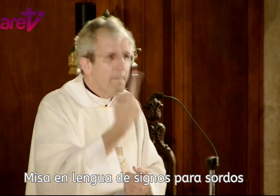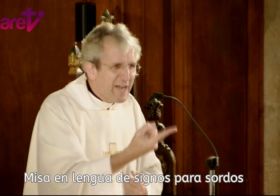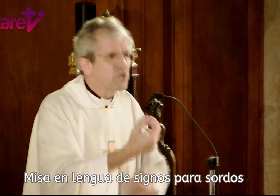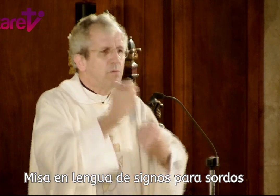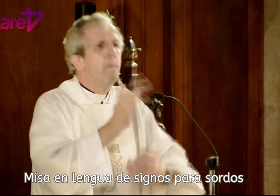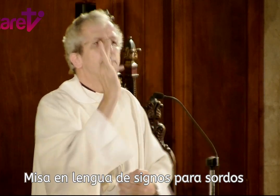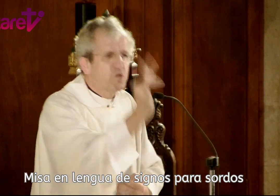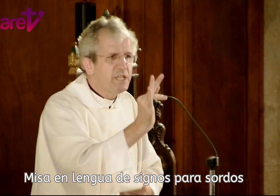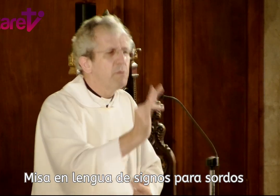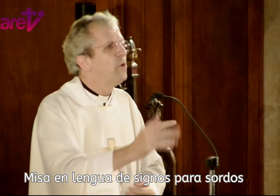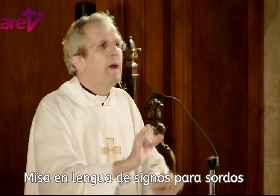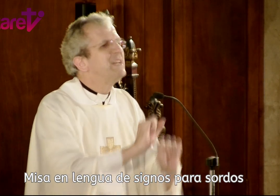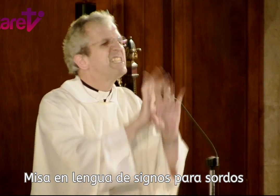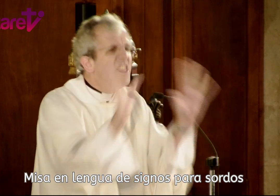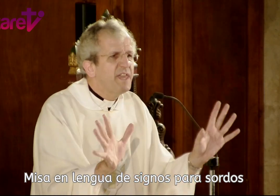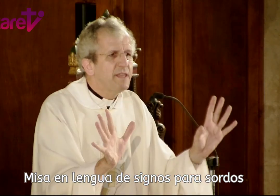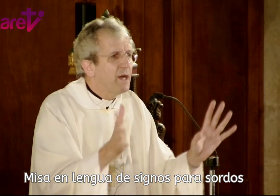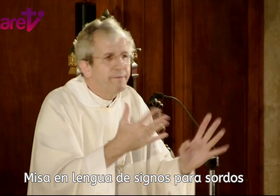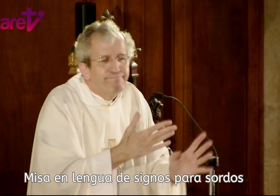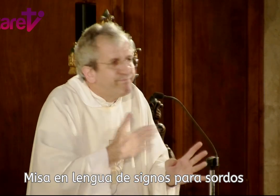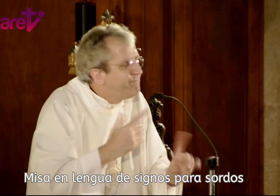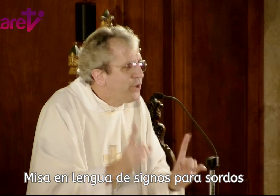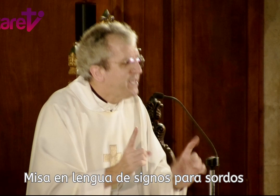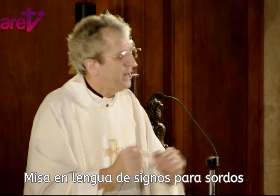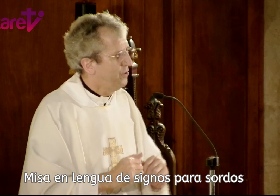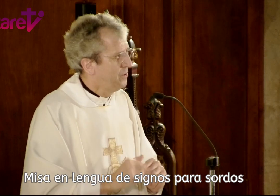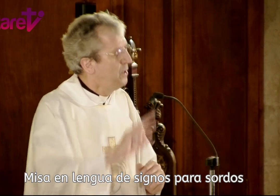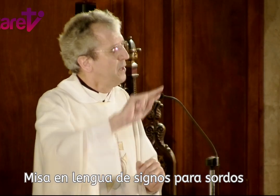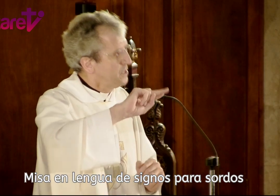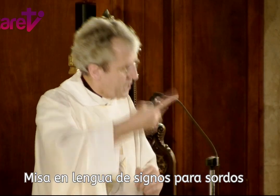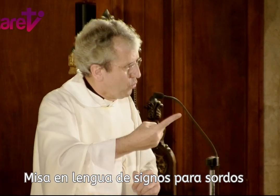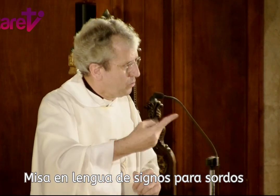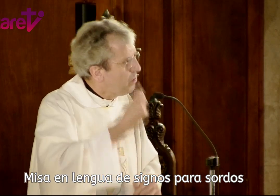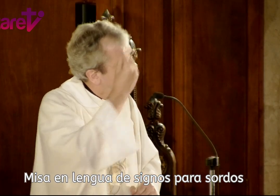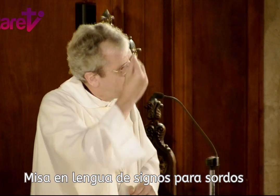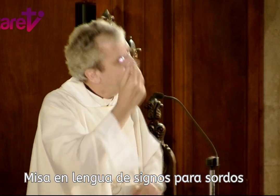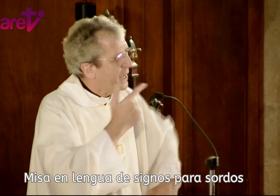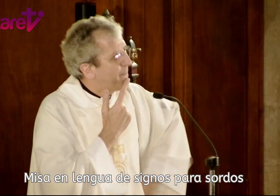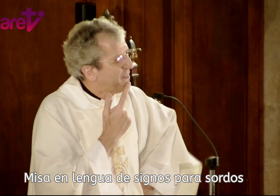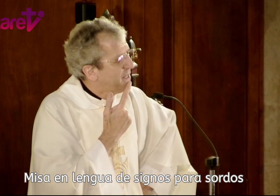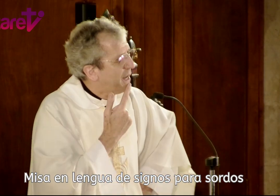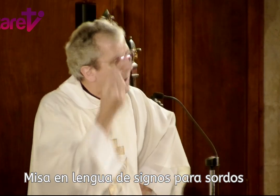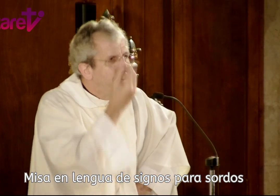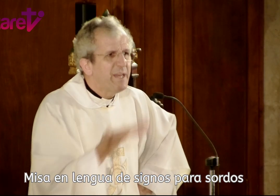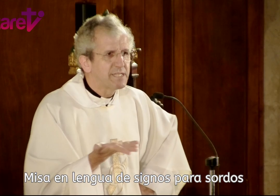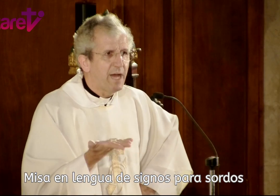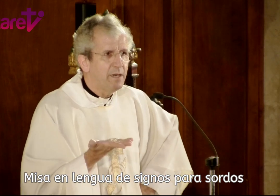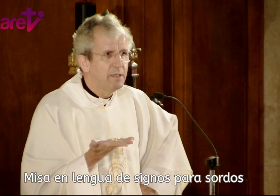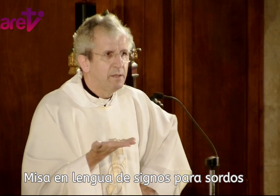paso positivo, sinceridad, no quiero. Segundo, recapacitar, pensar, es